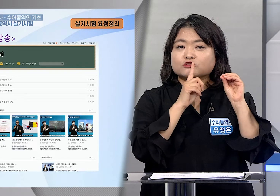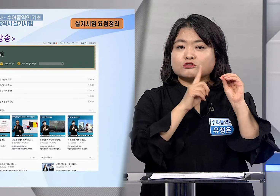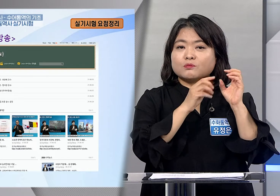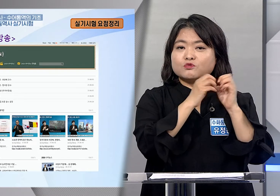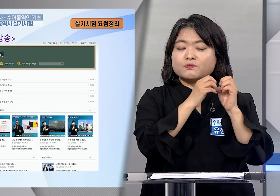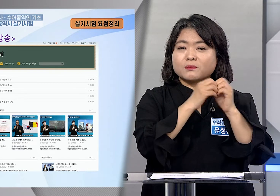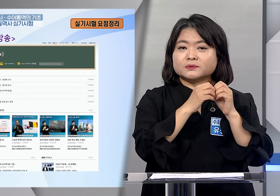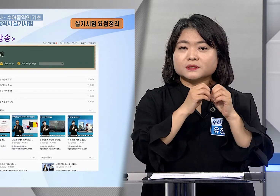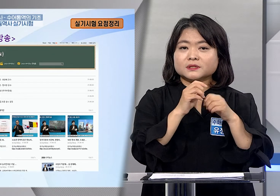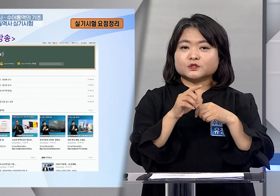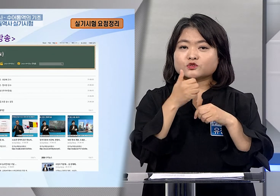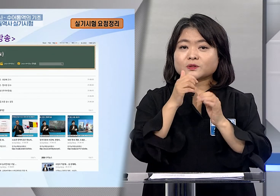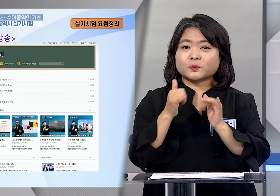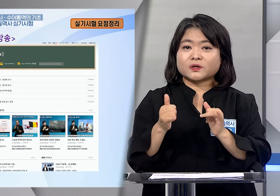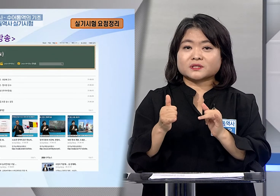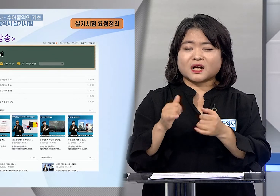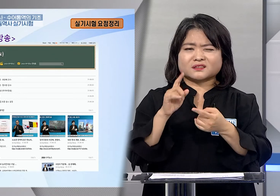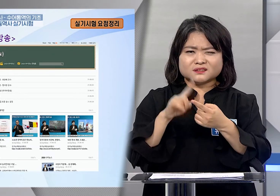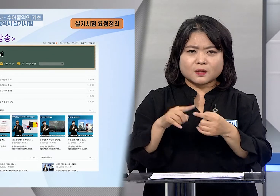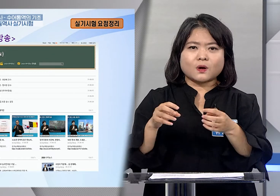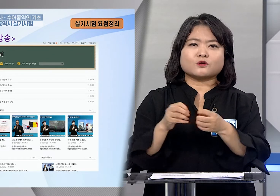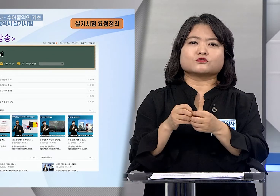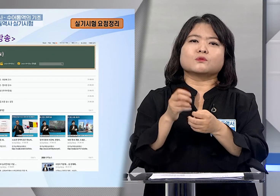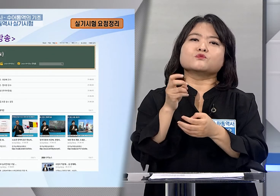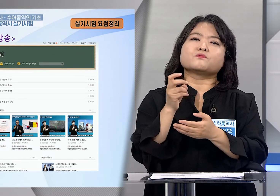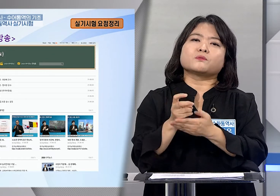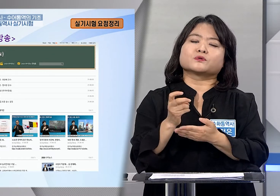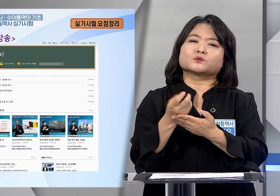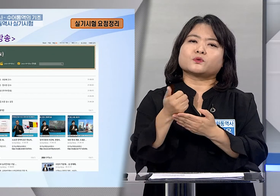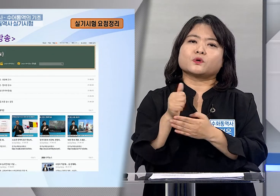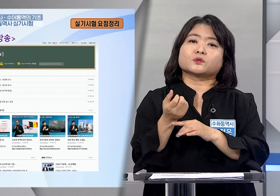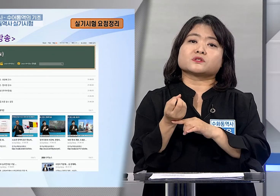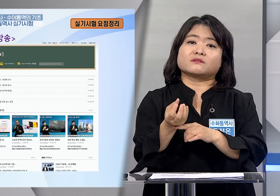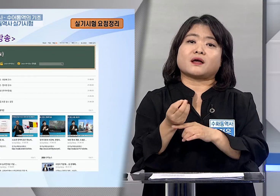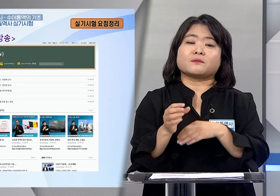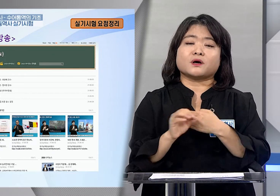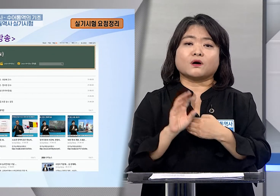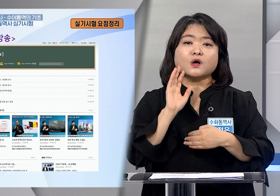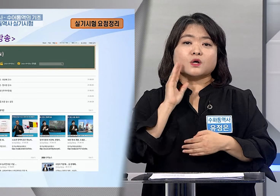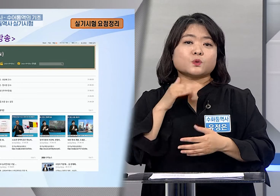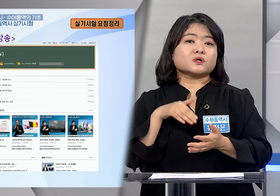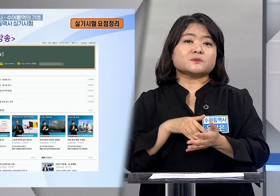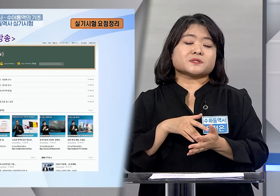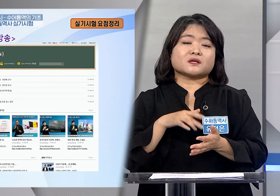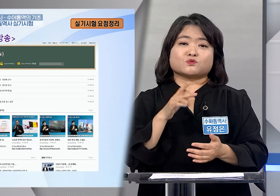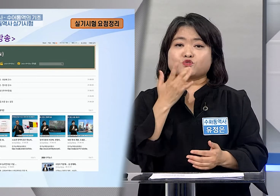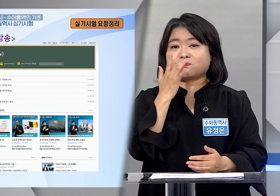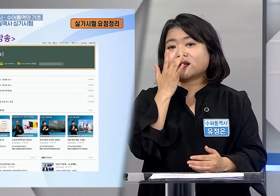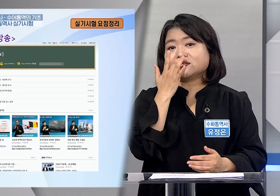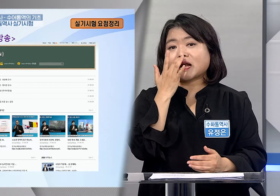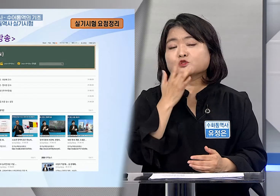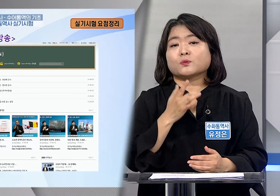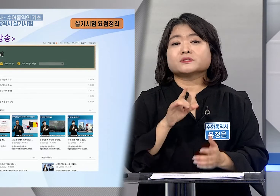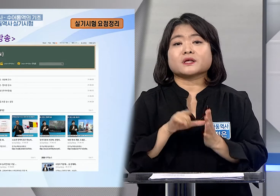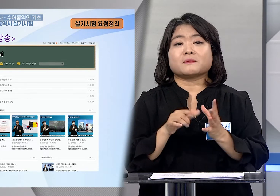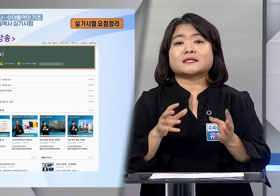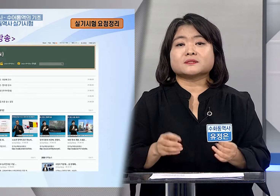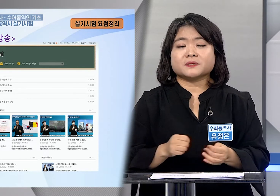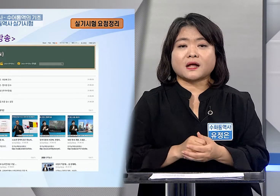한국어 문법을 수화 통역사 그대로 한국어 문법으로 통역으로 전달하면 농인 입장에서 무슨 말인지 알 수 없을 때가 많습니다.